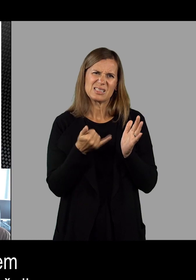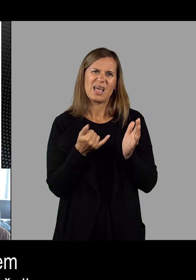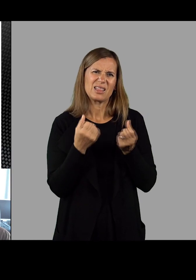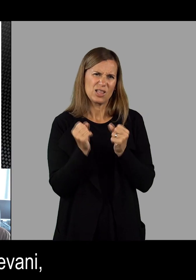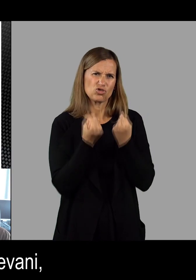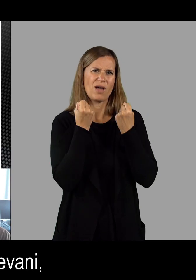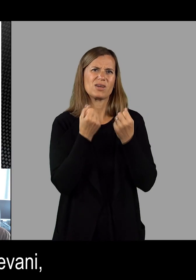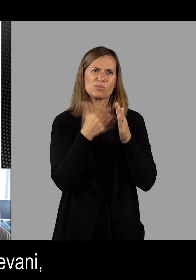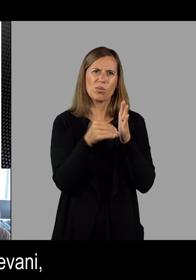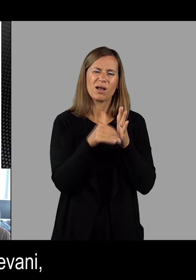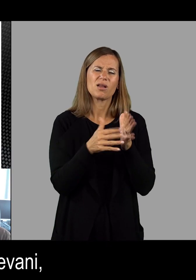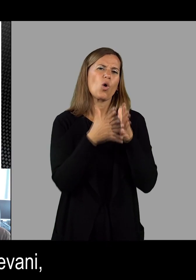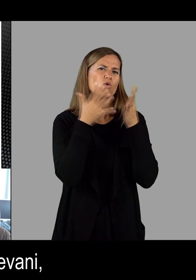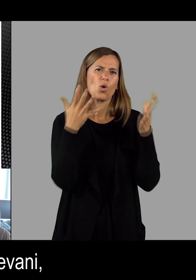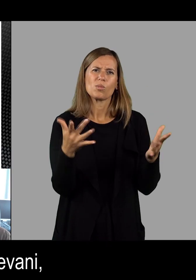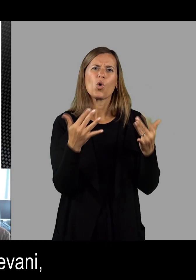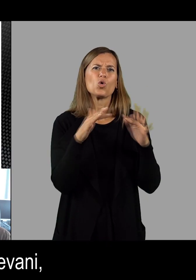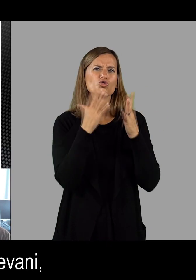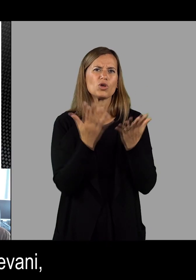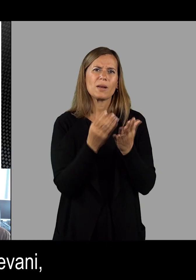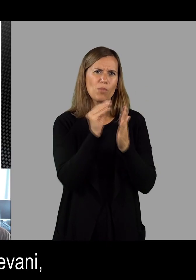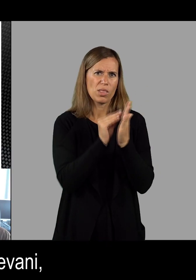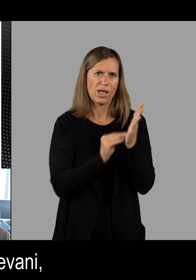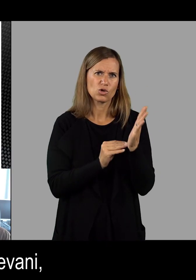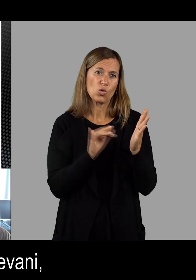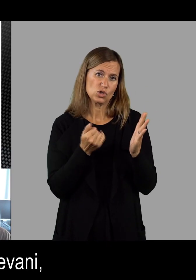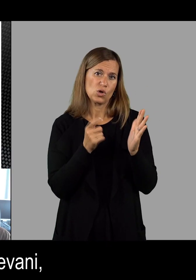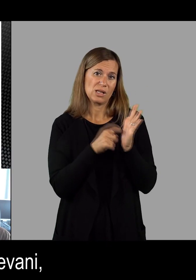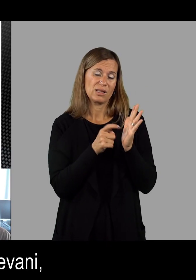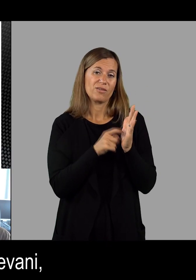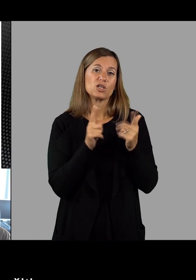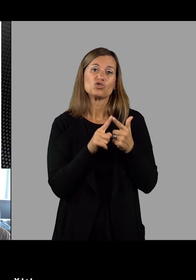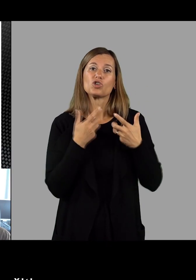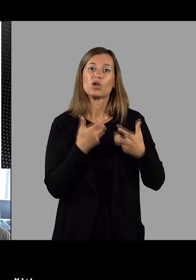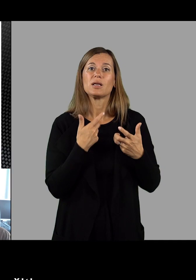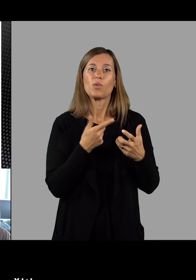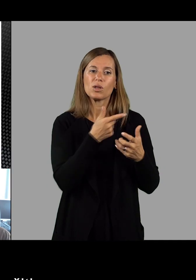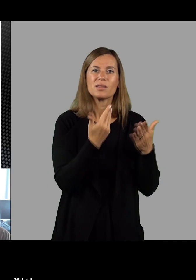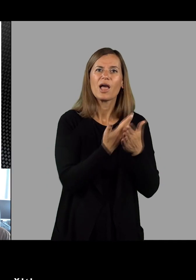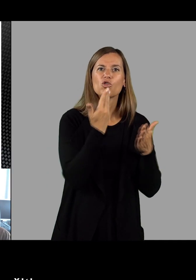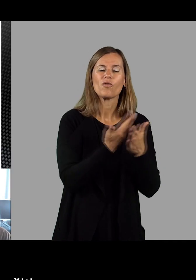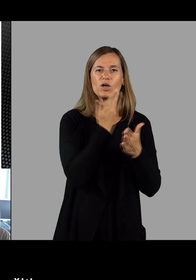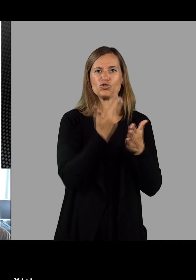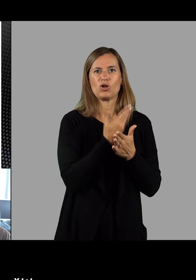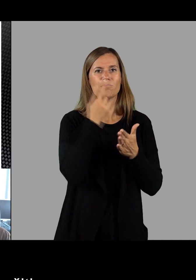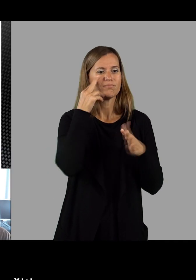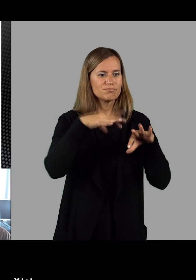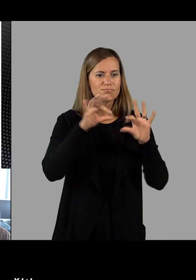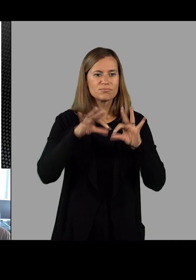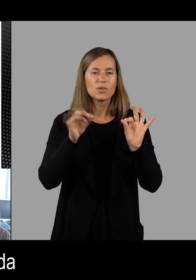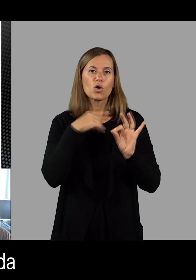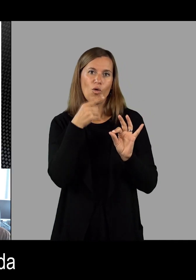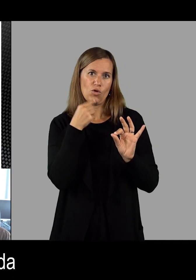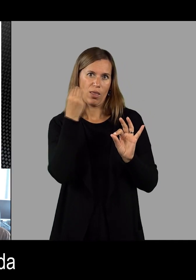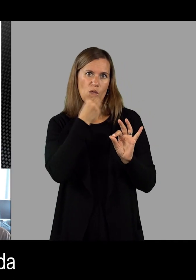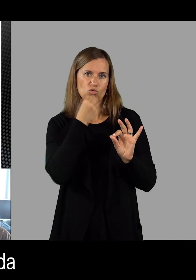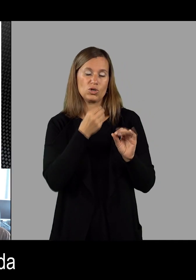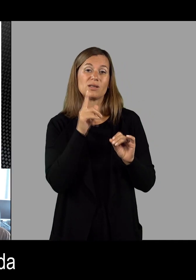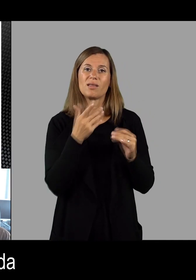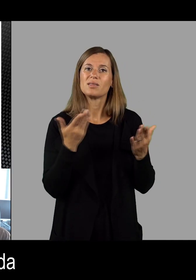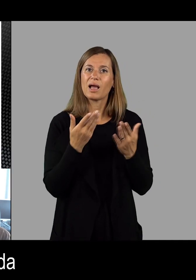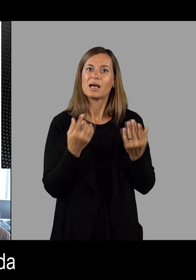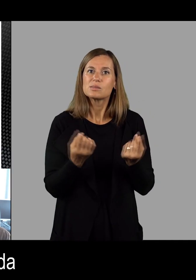dovolj obsežnih količin podatkov, ki so zahtevani, če želimo te najnovejše razpoznavalnike govora naučiti, in